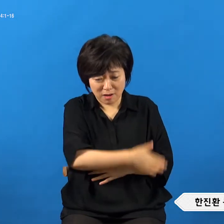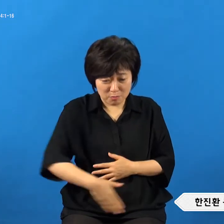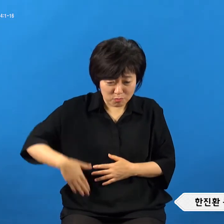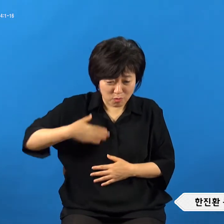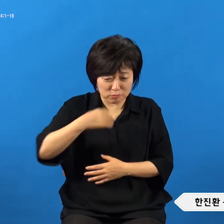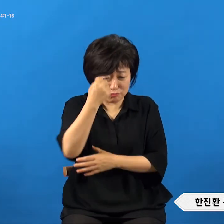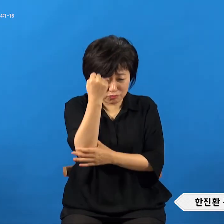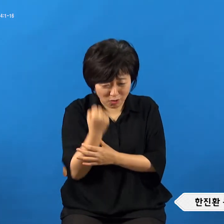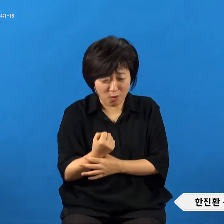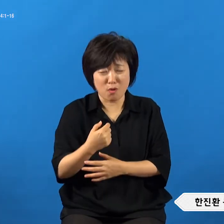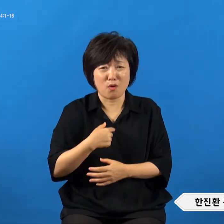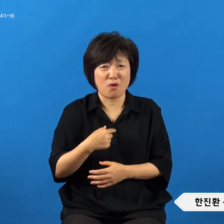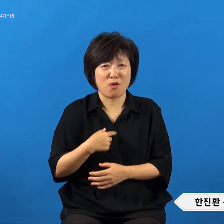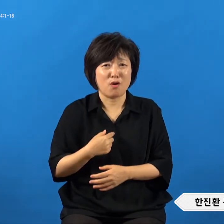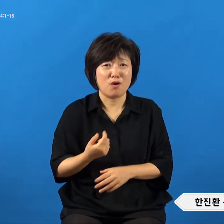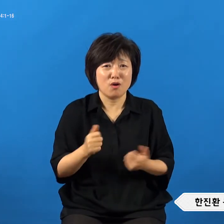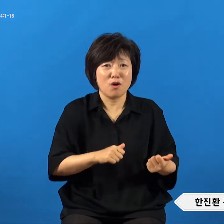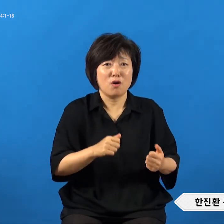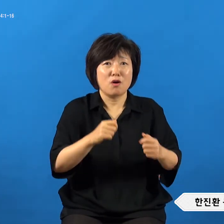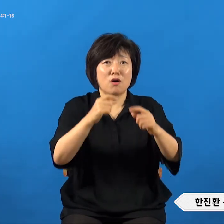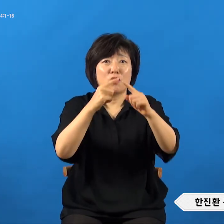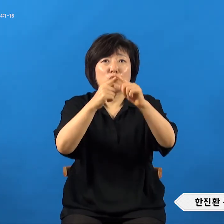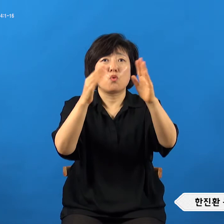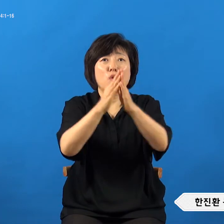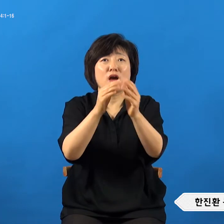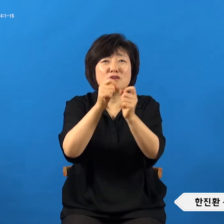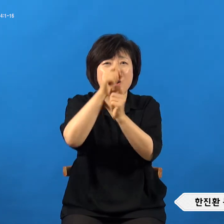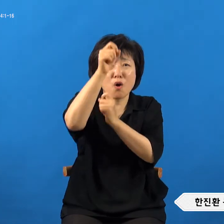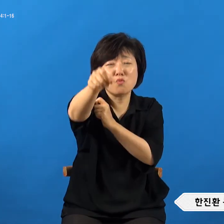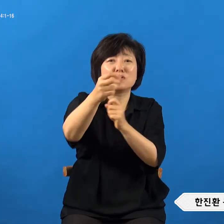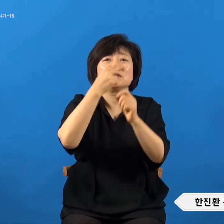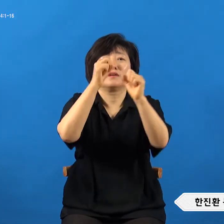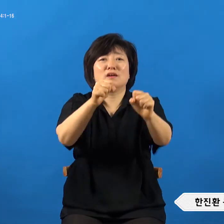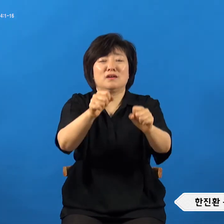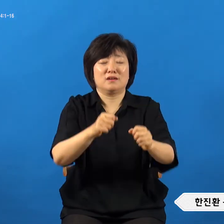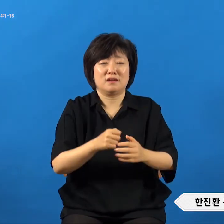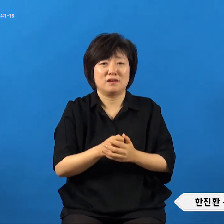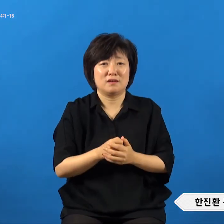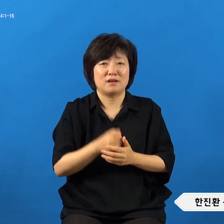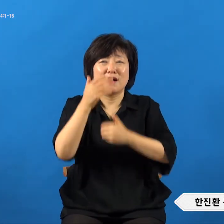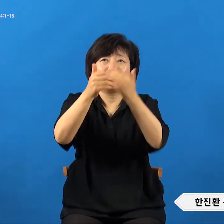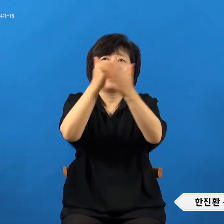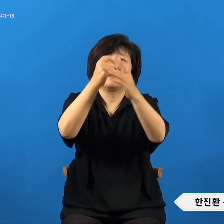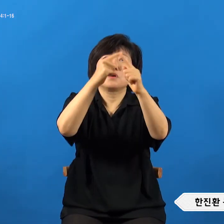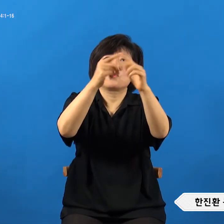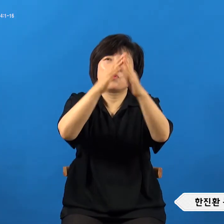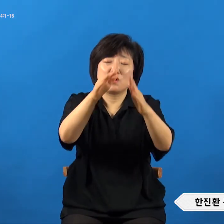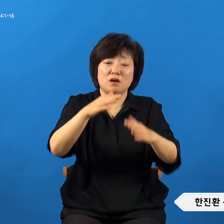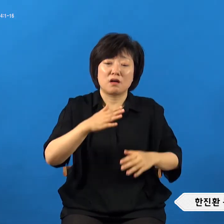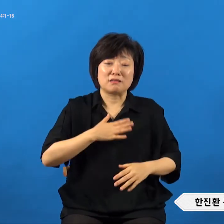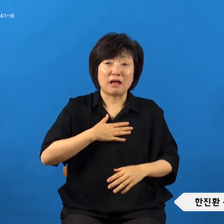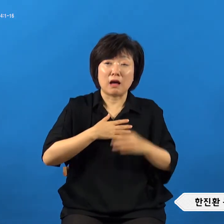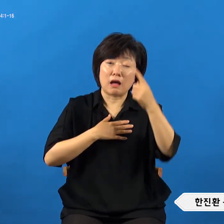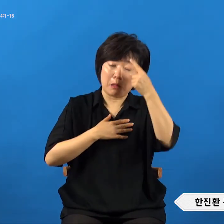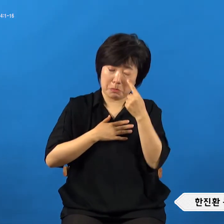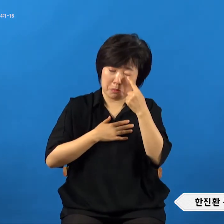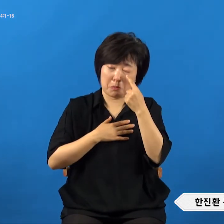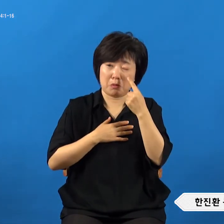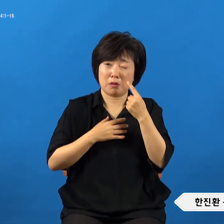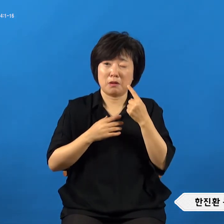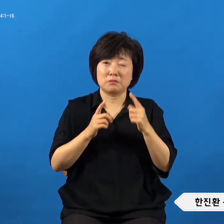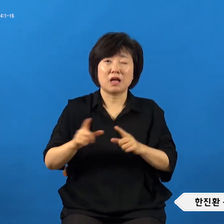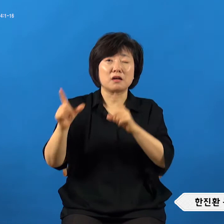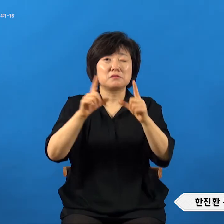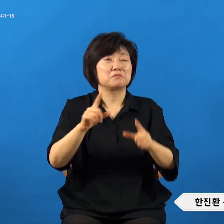육신이지 않소. 그러나 하나님의 교회는 영원히 있어야 되지 않소. 그러니 그렇게 합시다. 눈 하나만 있어도 사는 데는